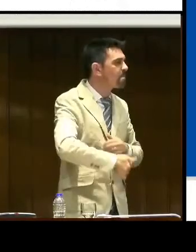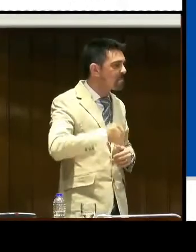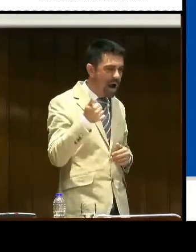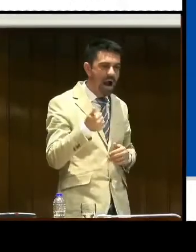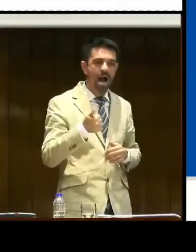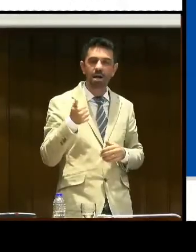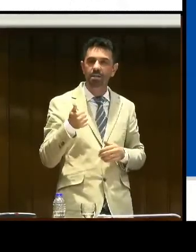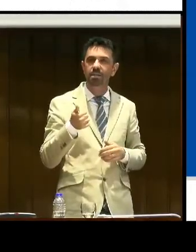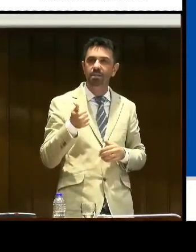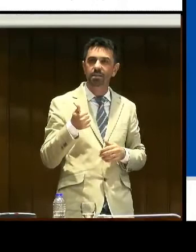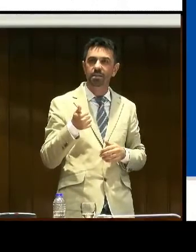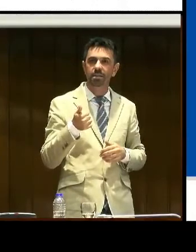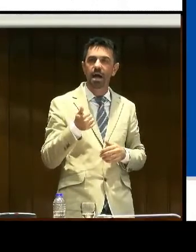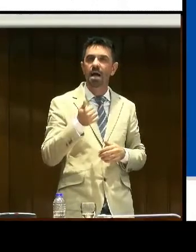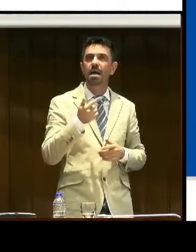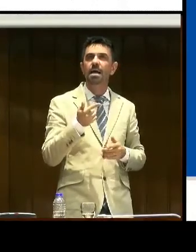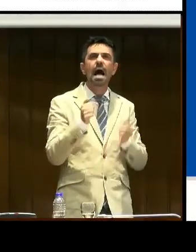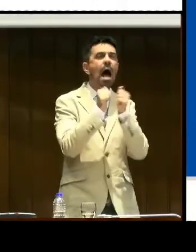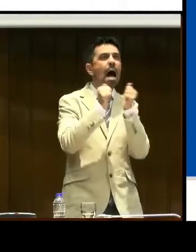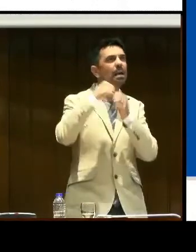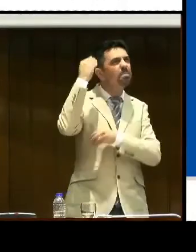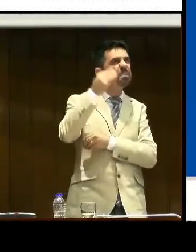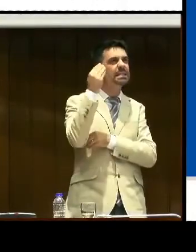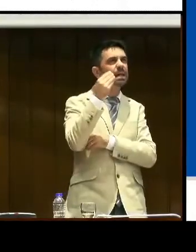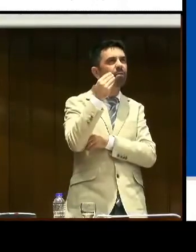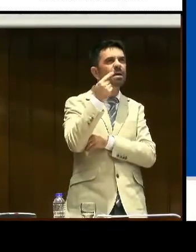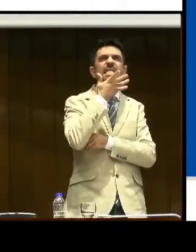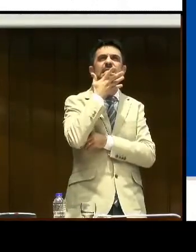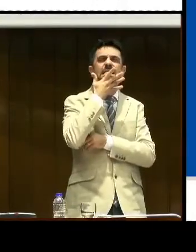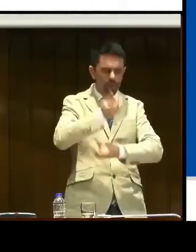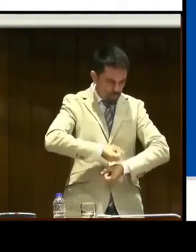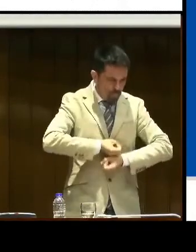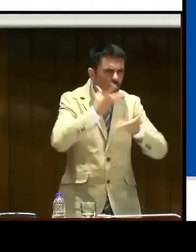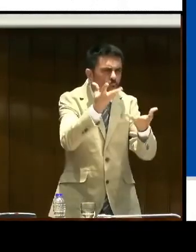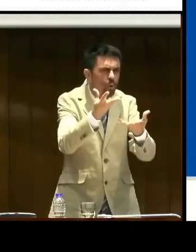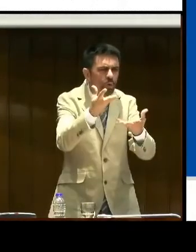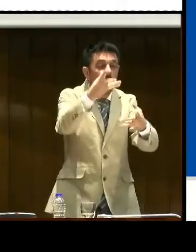Algo así como preguntarse ¿en qué consiste la ejecución de un signo?